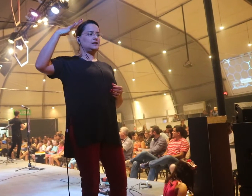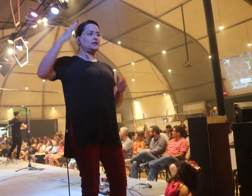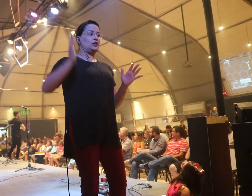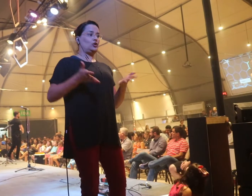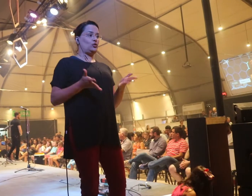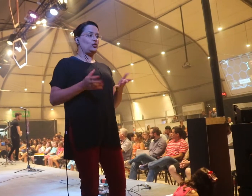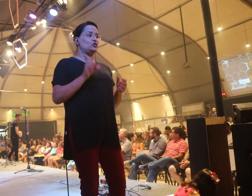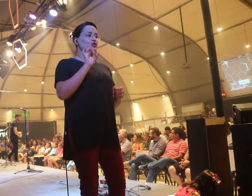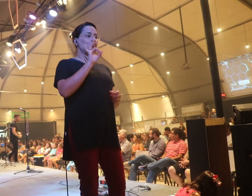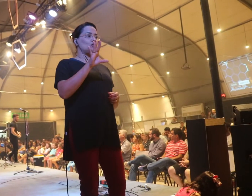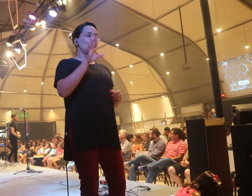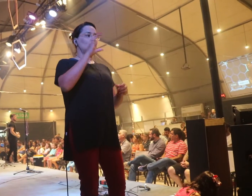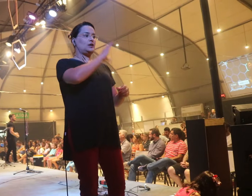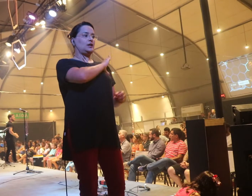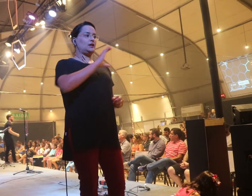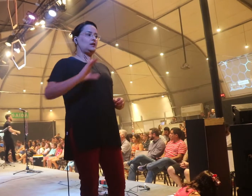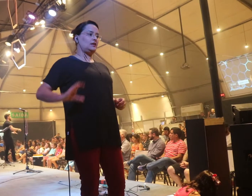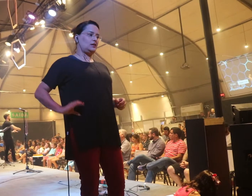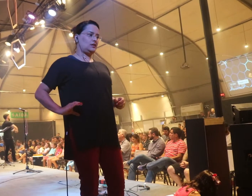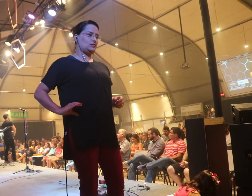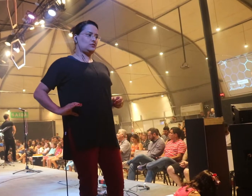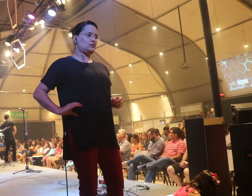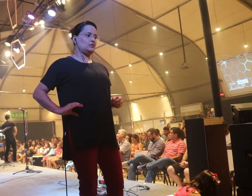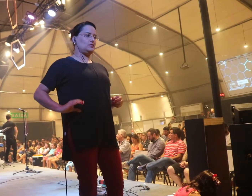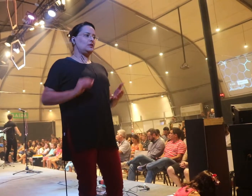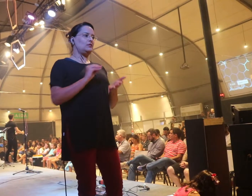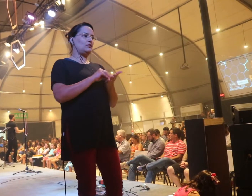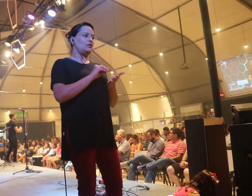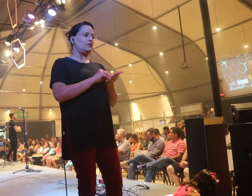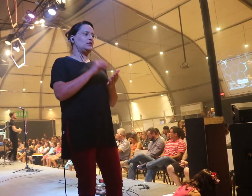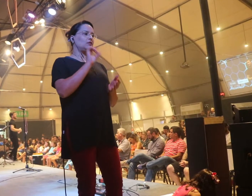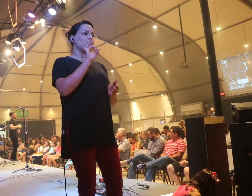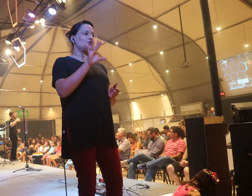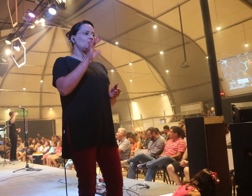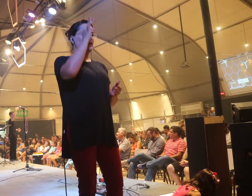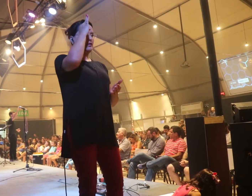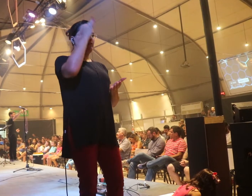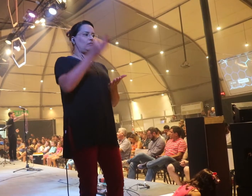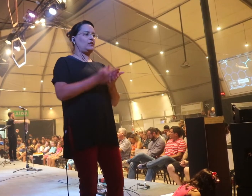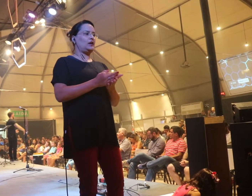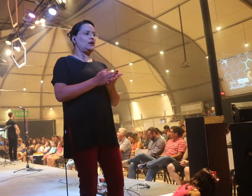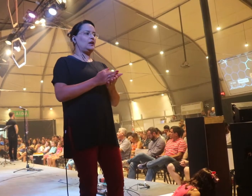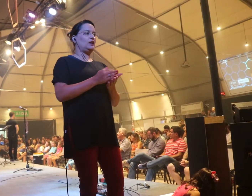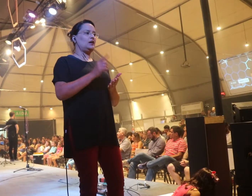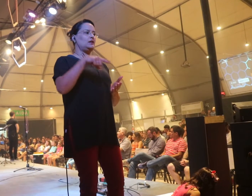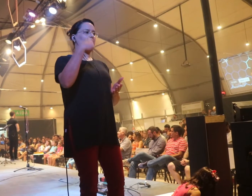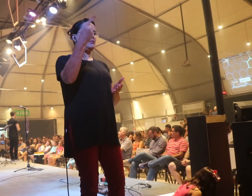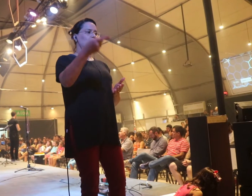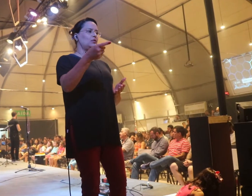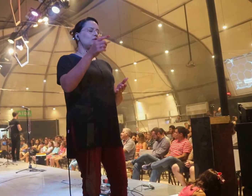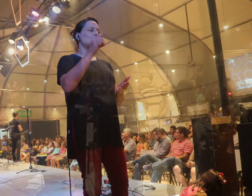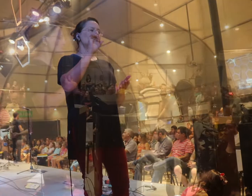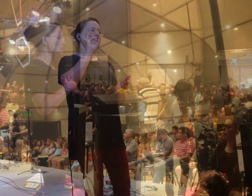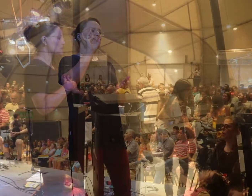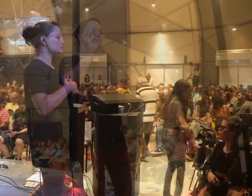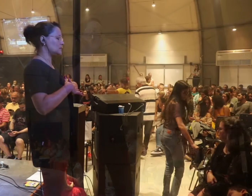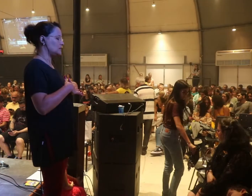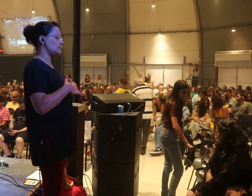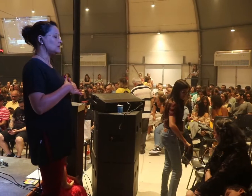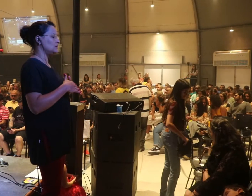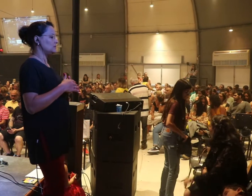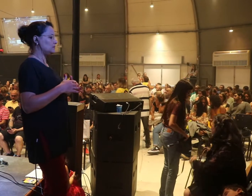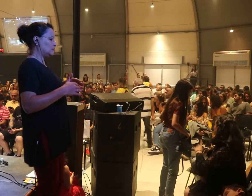falar do somente Cristo. E aí vai ficar faltando somente a fé e por último só a Deus toda a glória. Beleza? Então